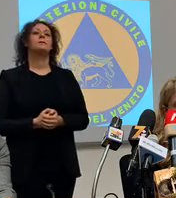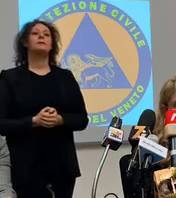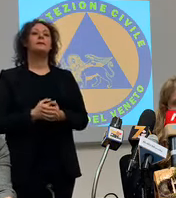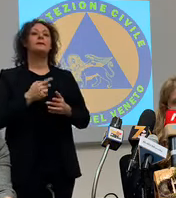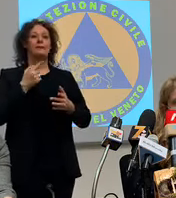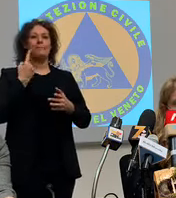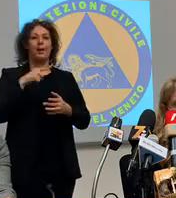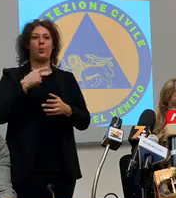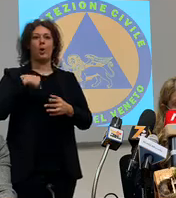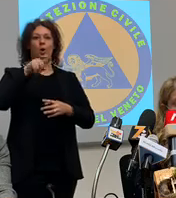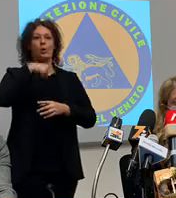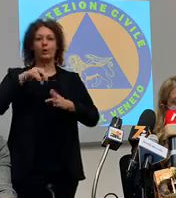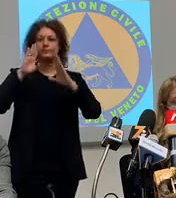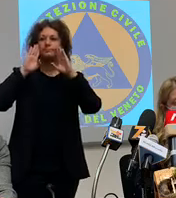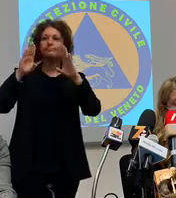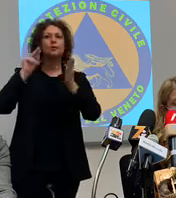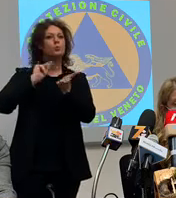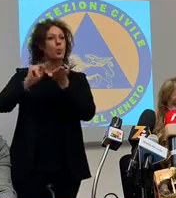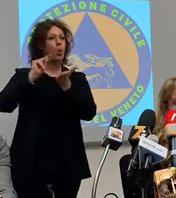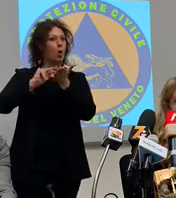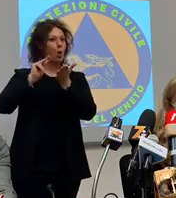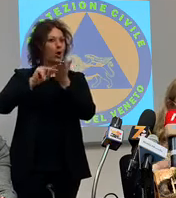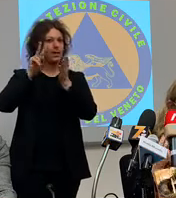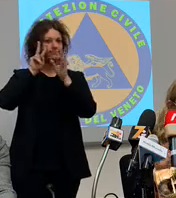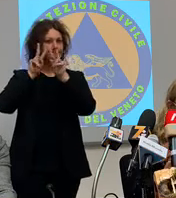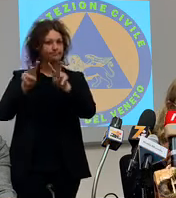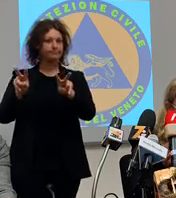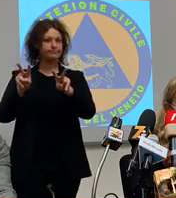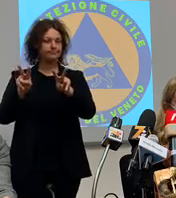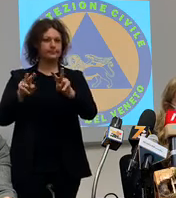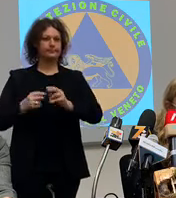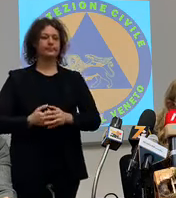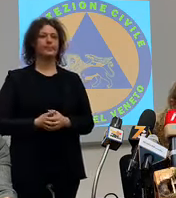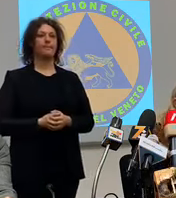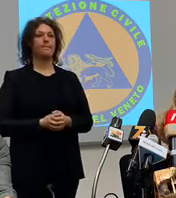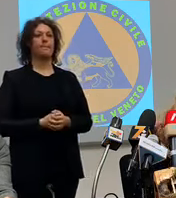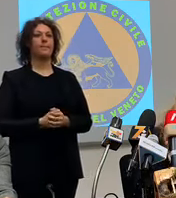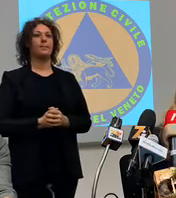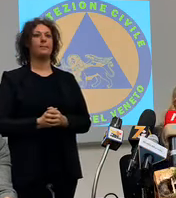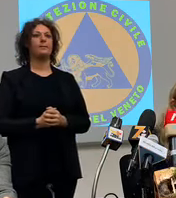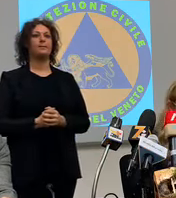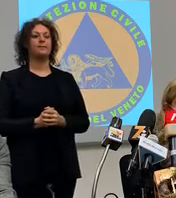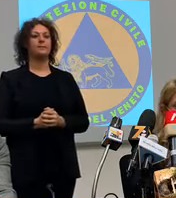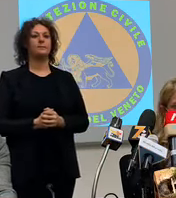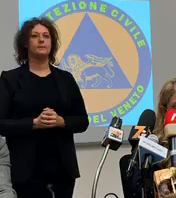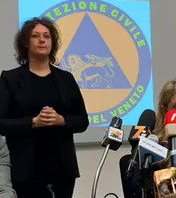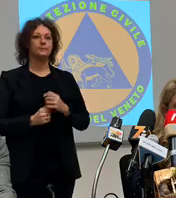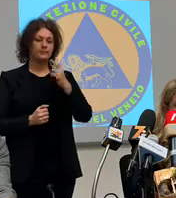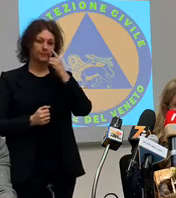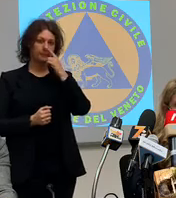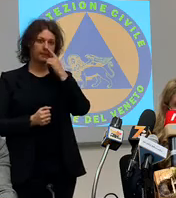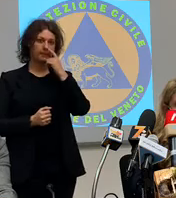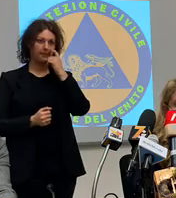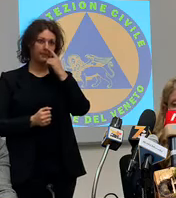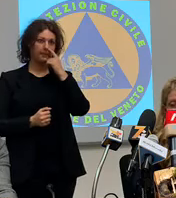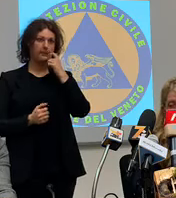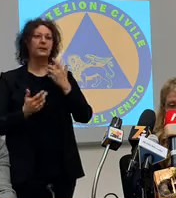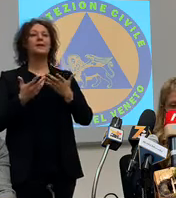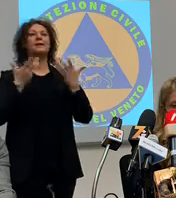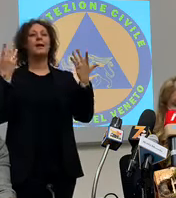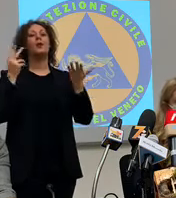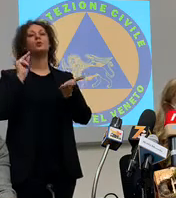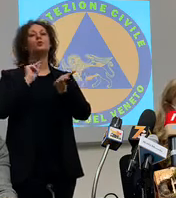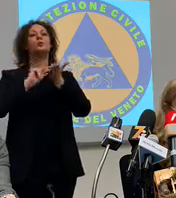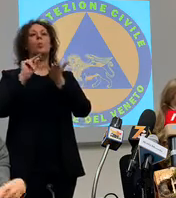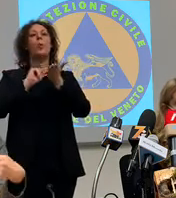della scuola si mantiene alta è chiaro che è un elevato numero di scuole da controllare ha portato alle deformità che abbiamo visto anche in questi giorni